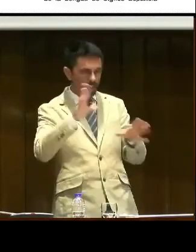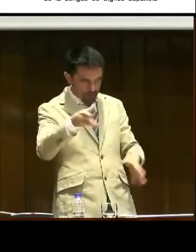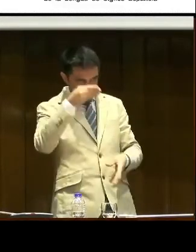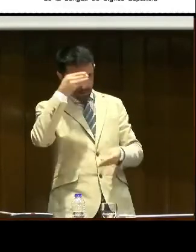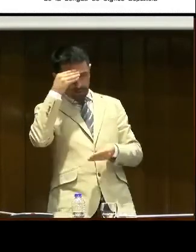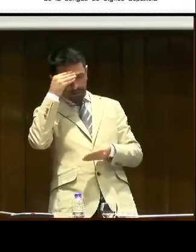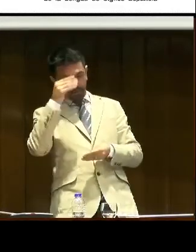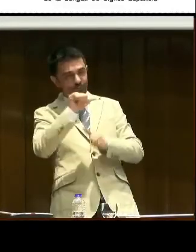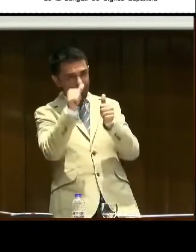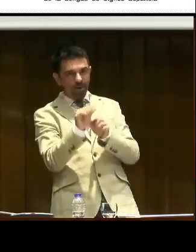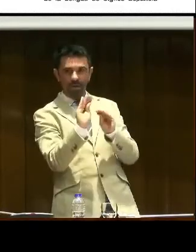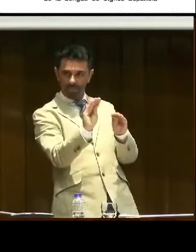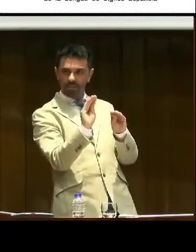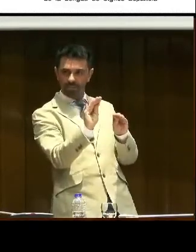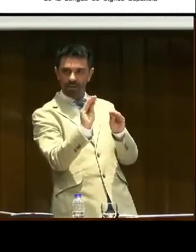alumnos.